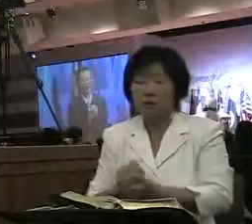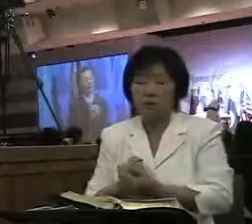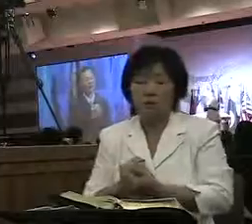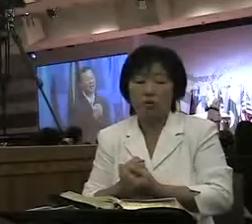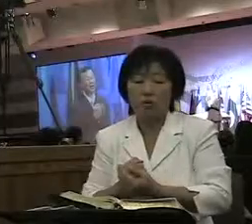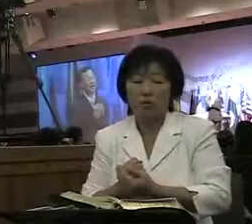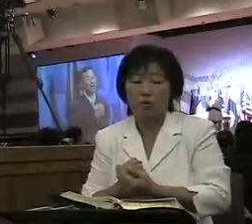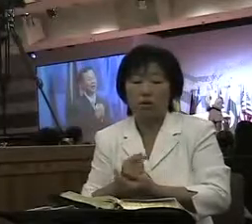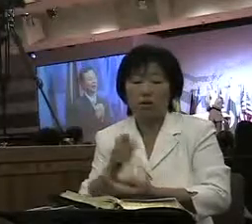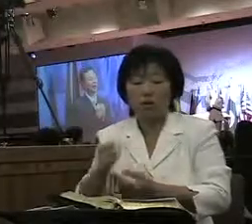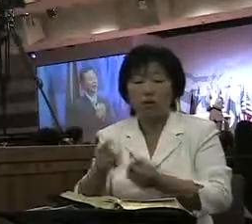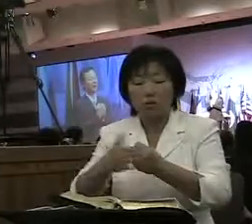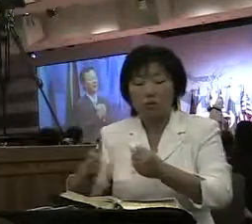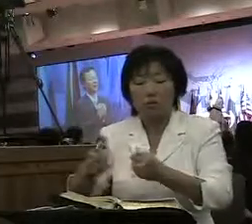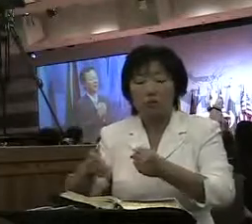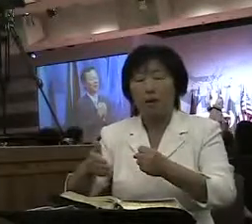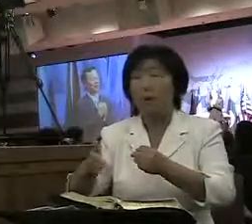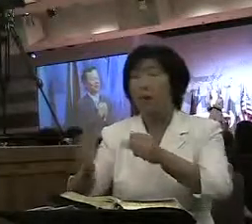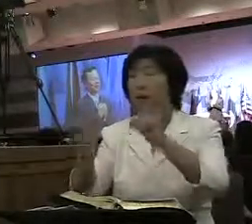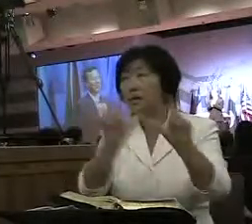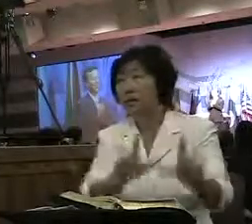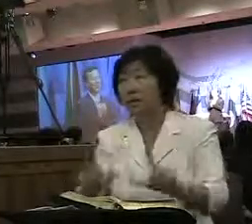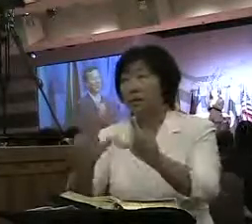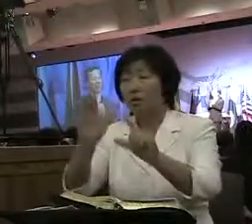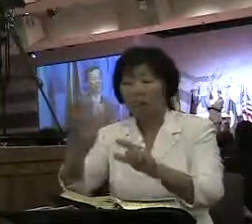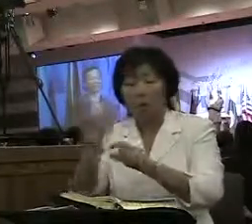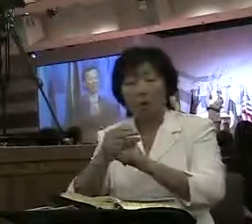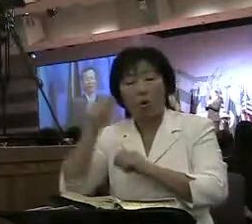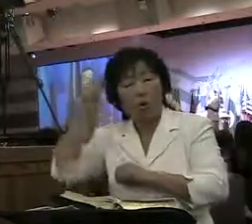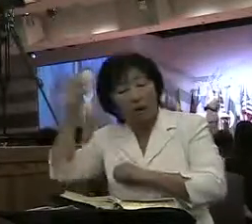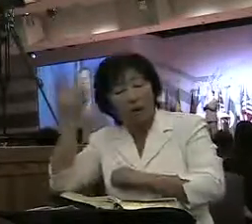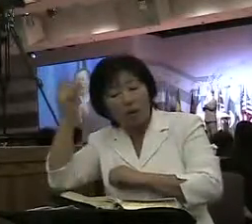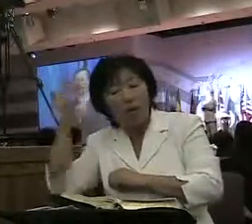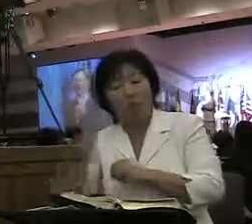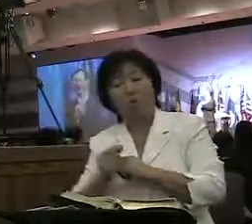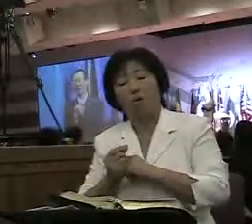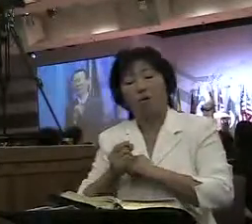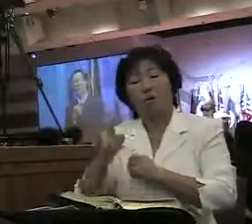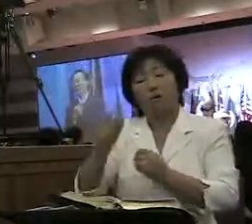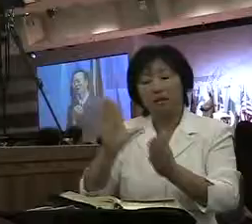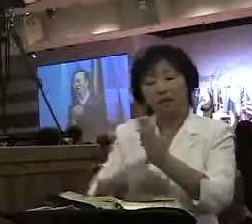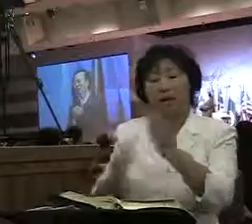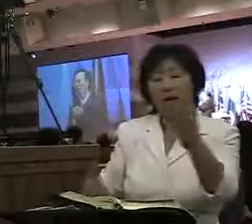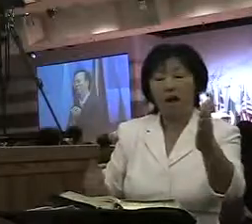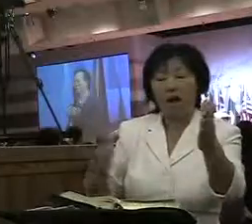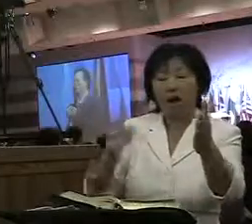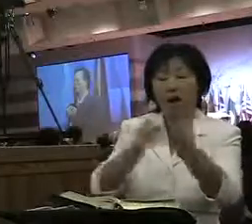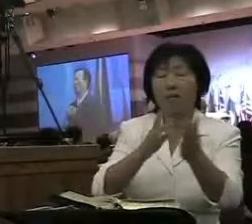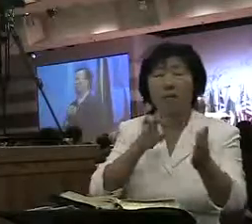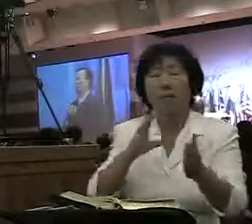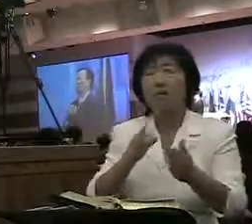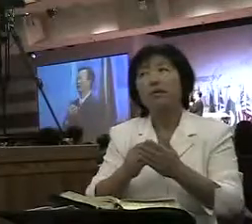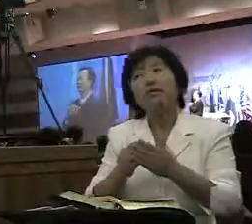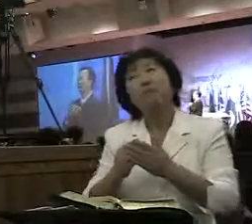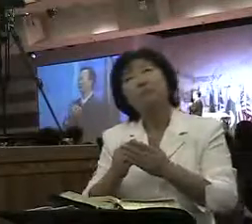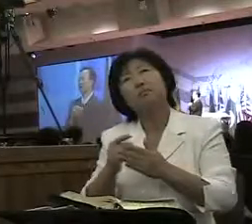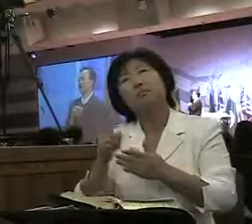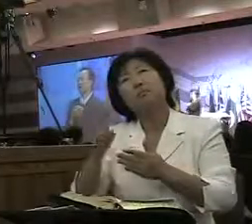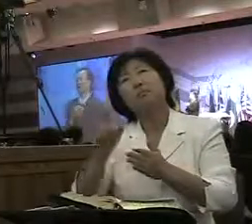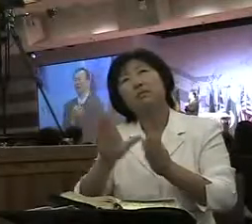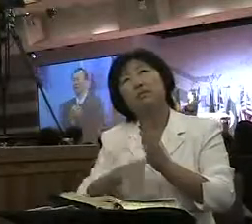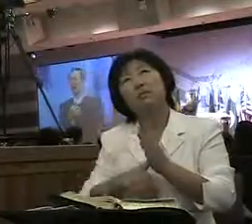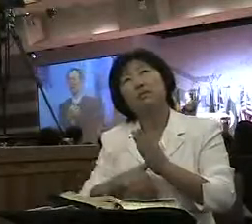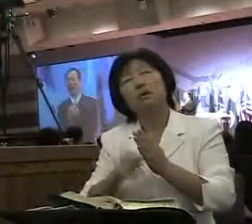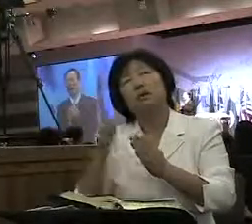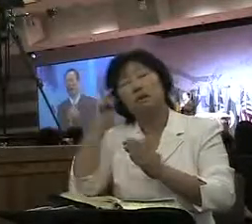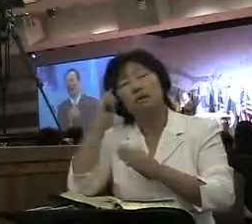그것으로 말미암아 살게 된다고 그는 깨닫고, 그때까지만 해도 정말 미신적으로 믿음